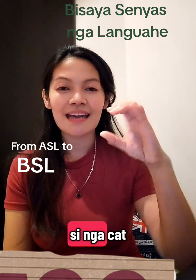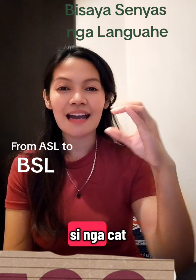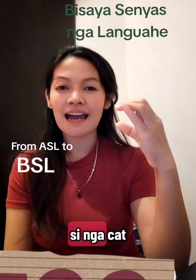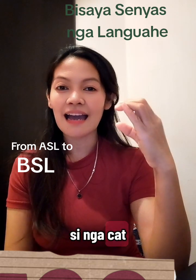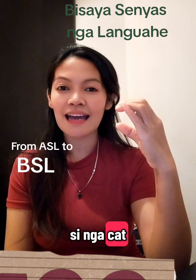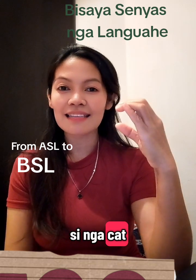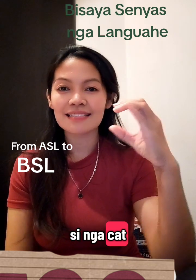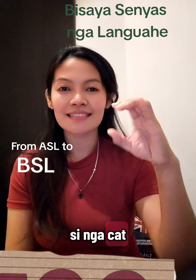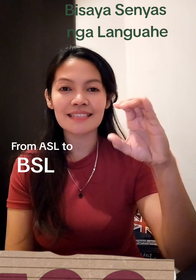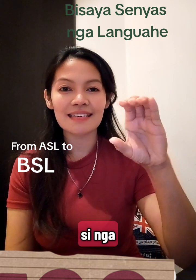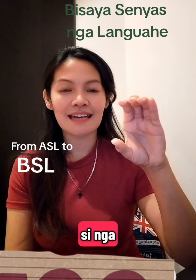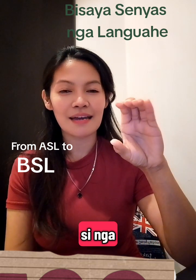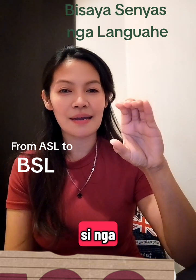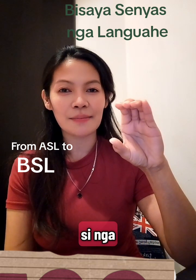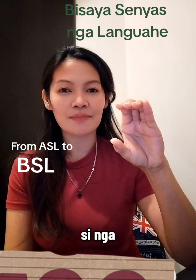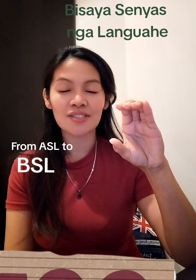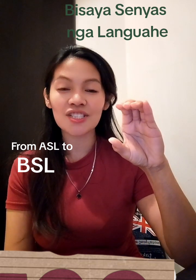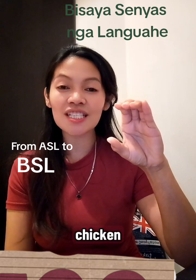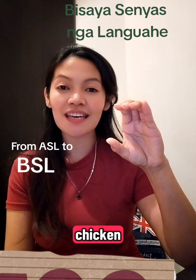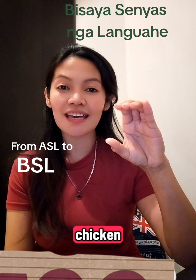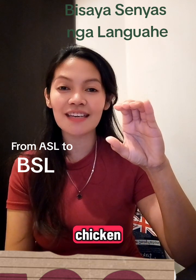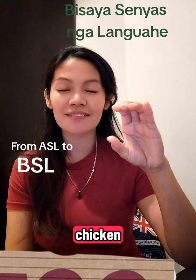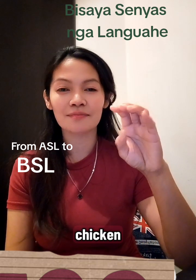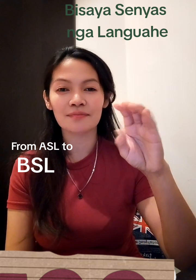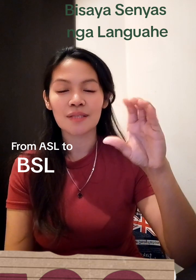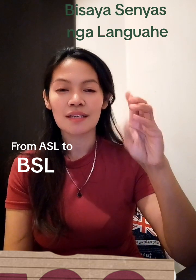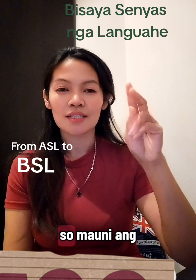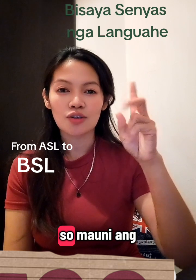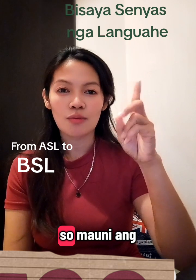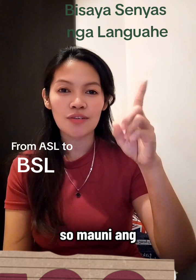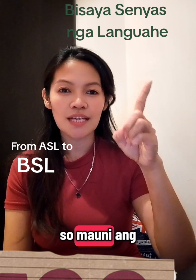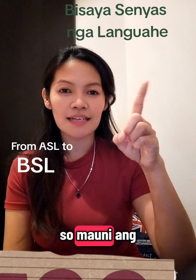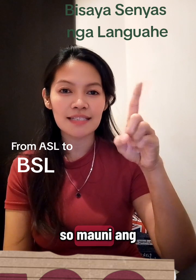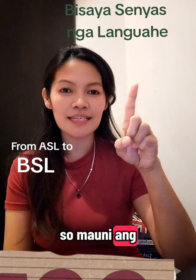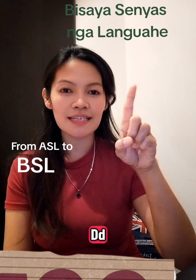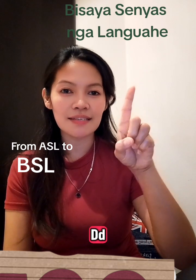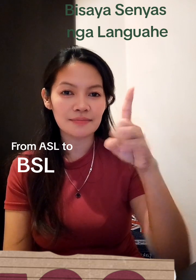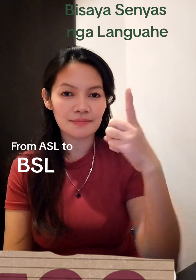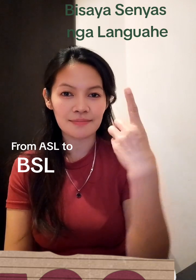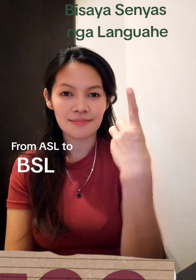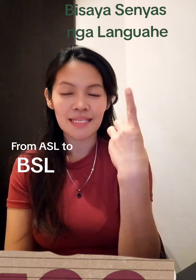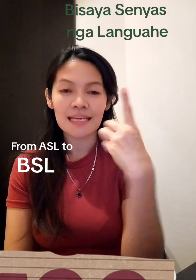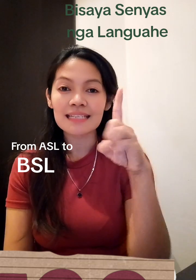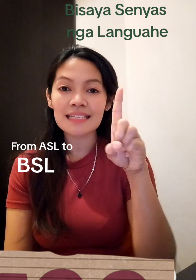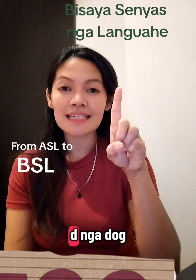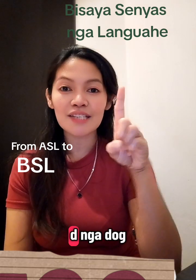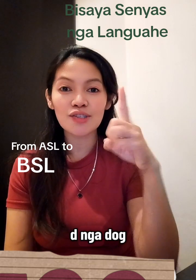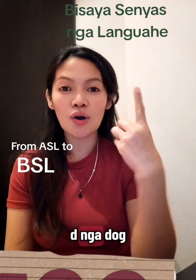nga cat, C nga chicken. So mao ni ang D nga